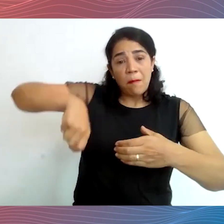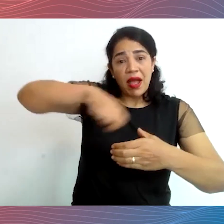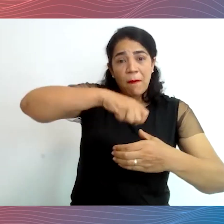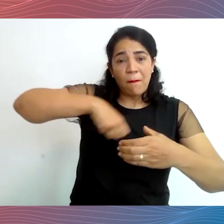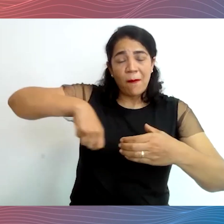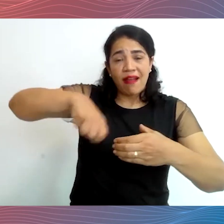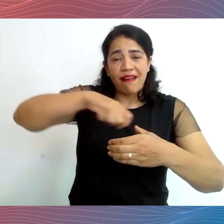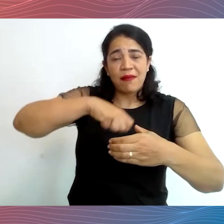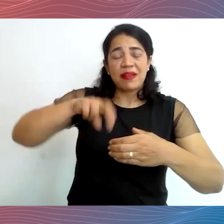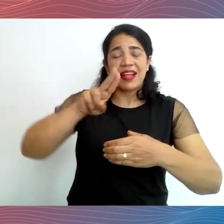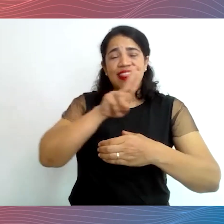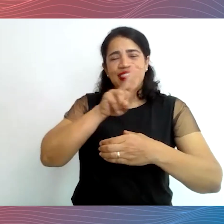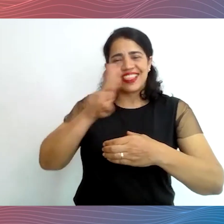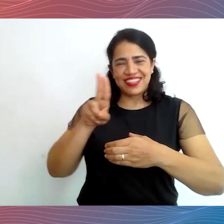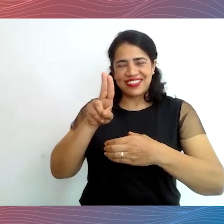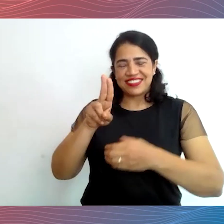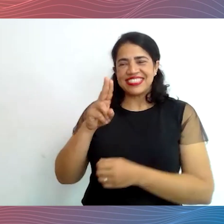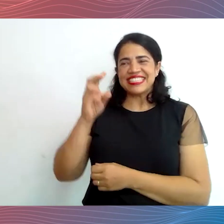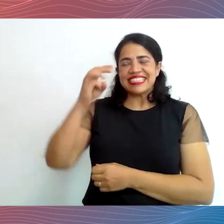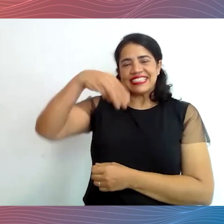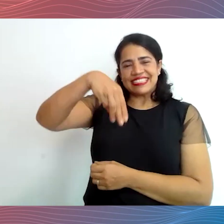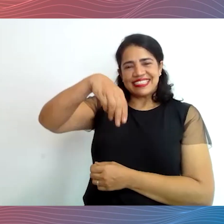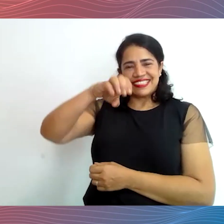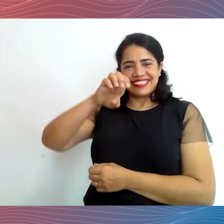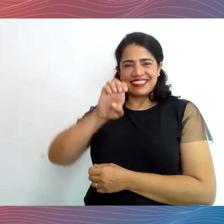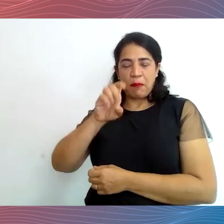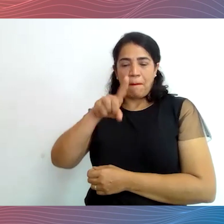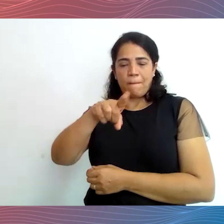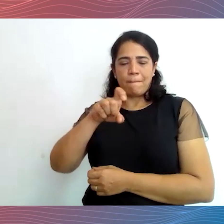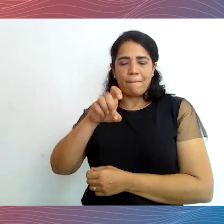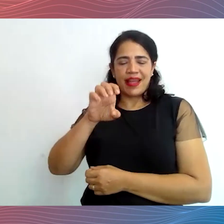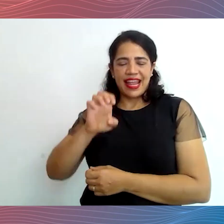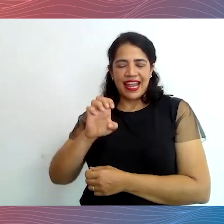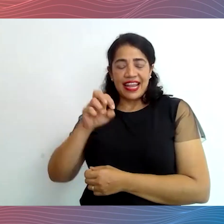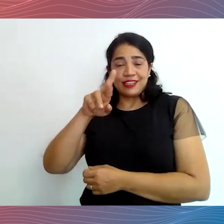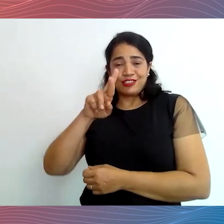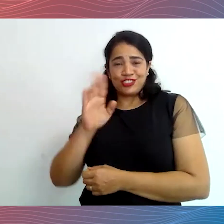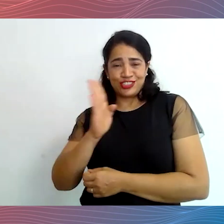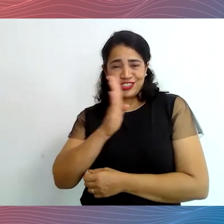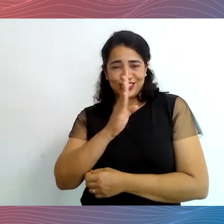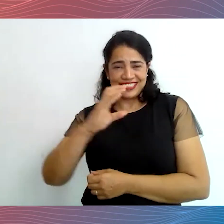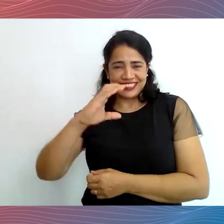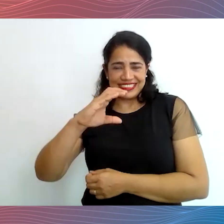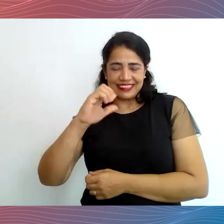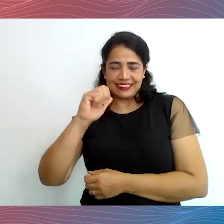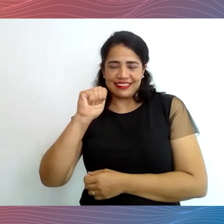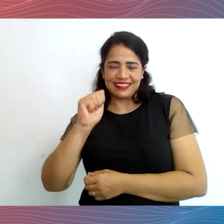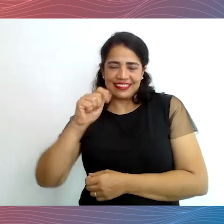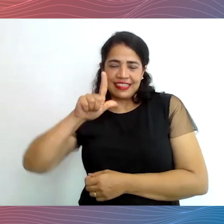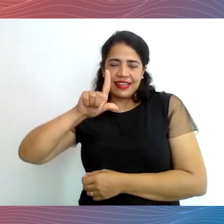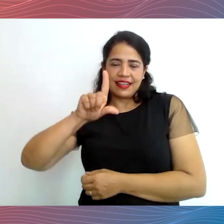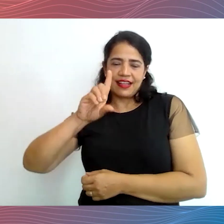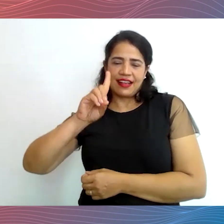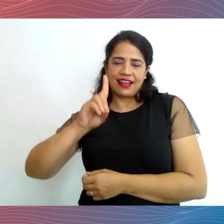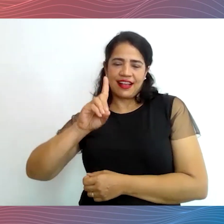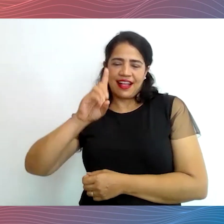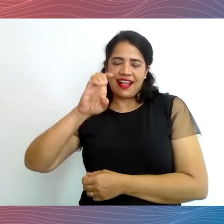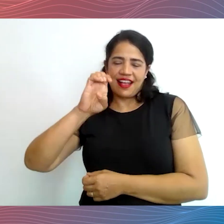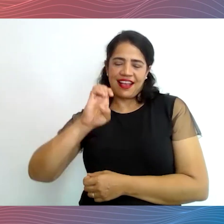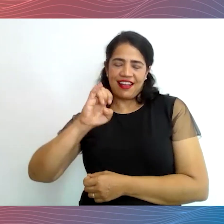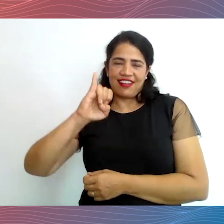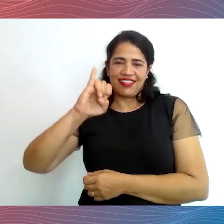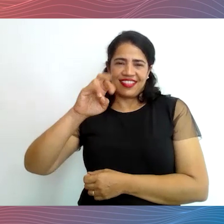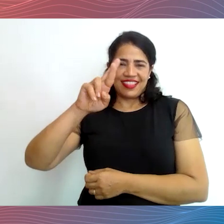anos atrás. Eu falei para os irmãos, quando o irmão Dong falava, trazia tanta revelação da palavra, só que eu temia que